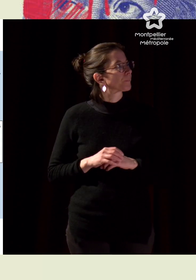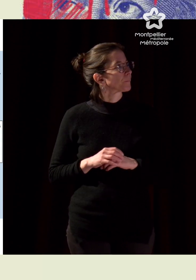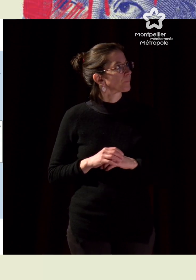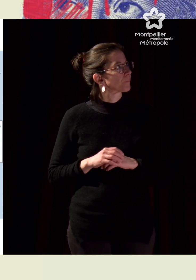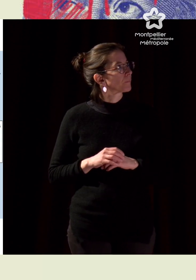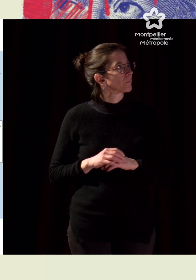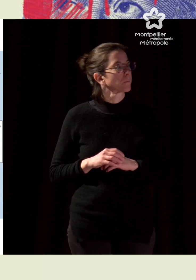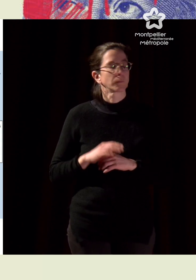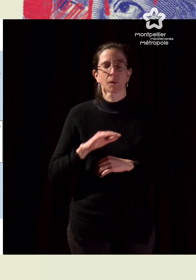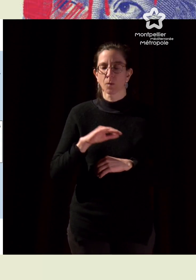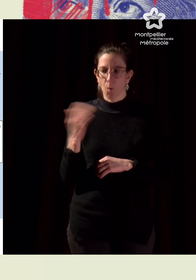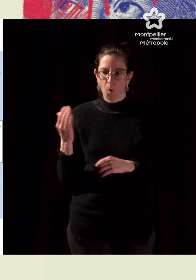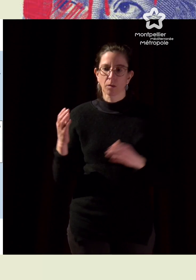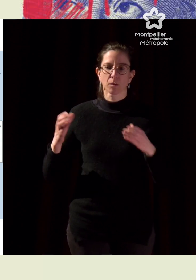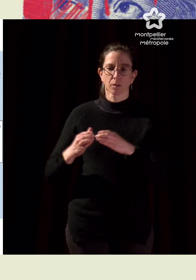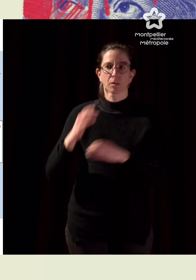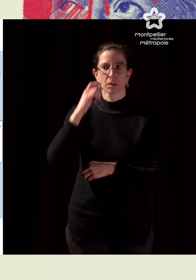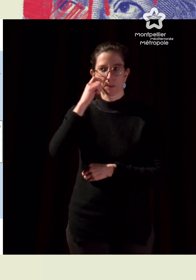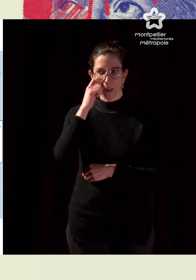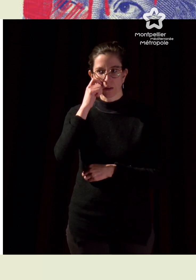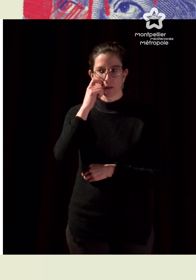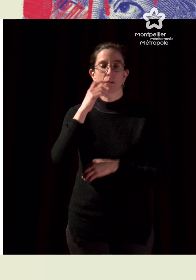que Néandertal, à savoir Denisova.